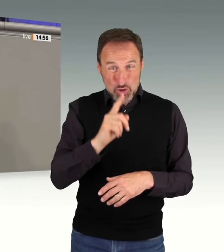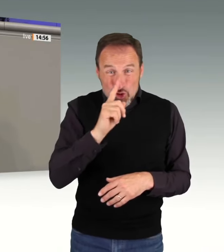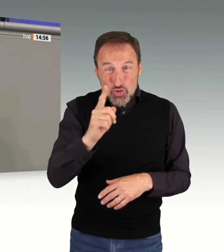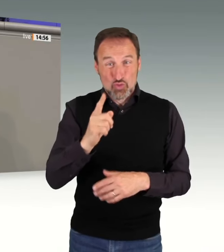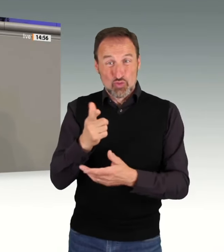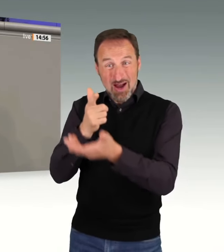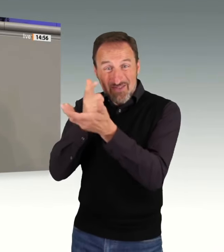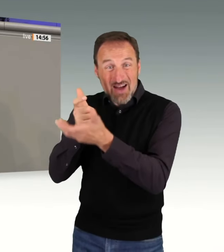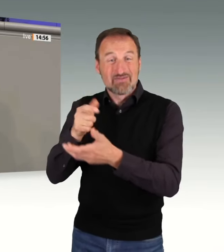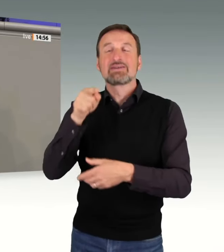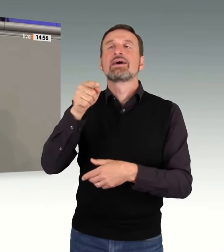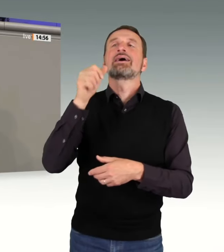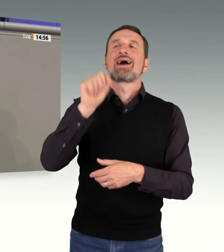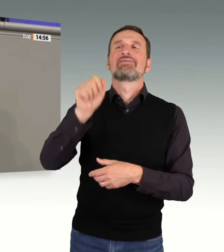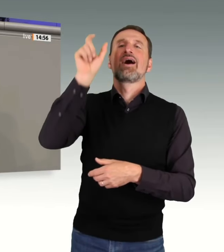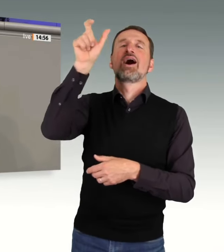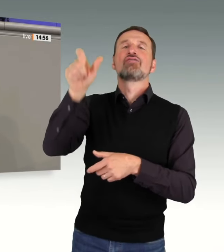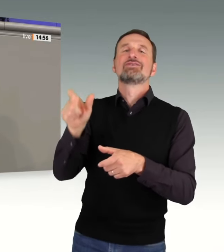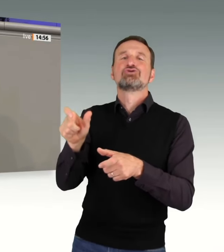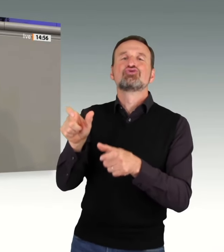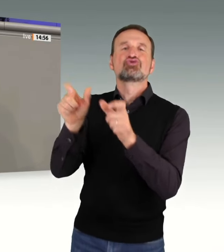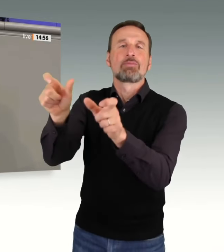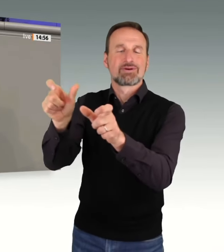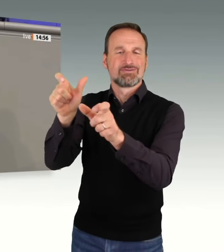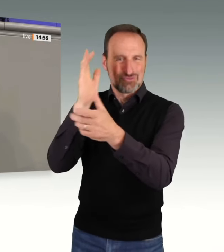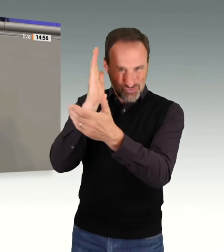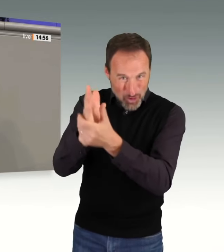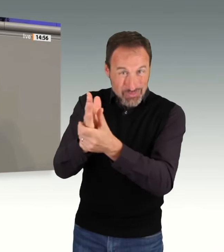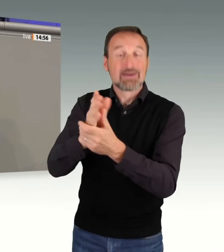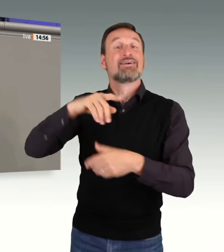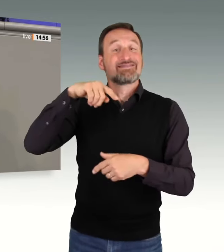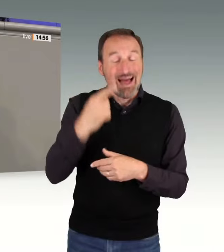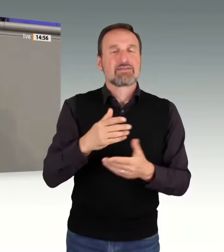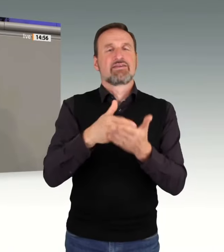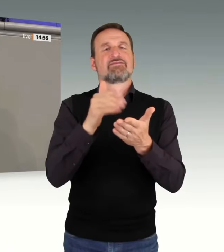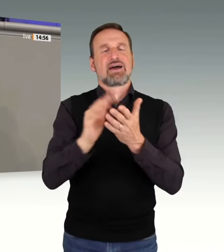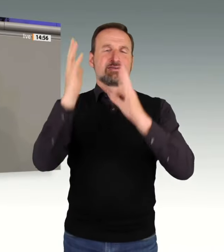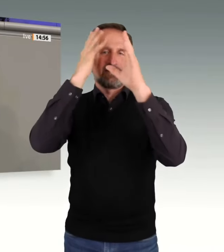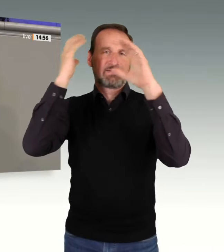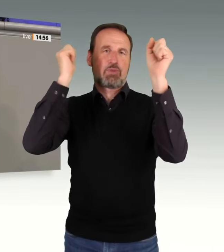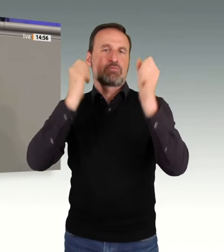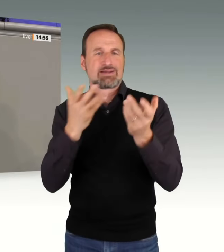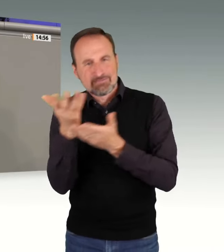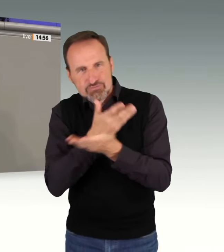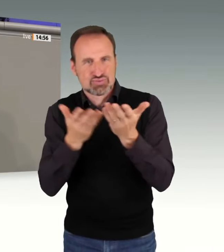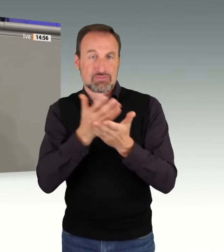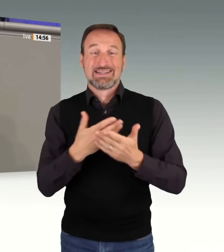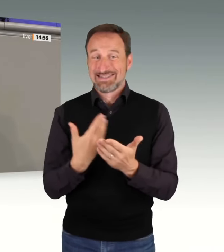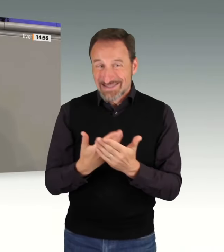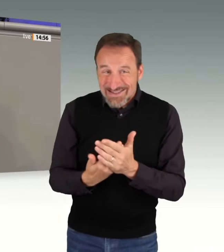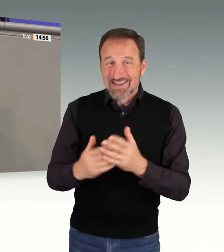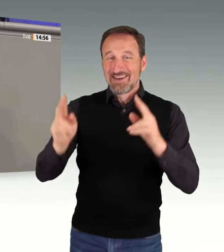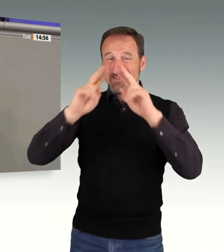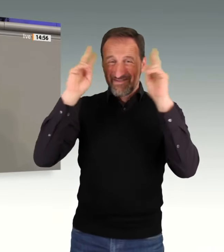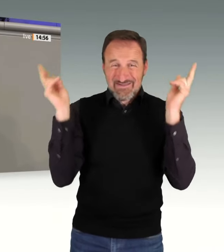deshalb muss Ukraine zum vollwertigen Mitglied der europäischen politischen und Sicherheitsraumes werden. Genauso wie